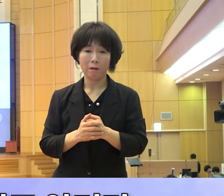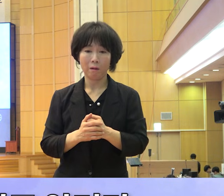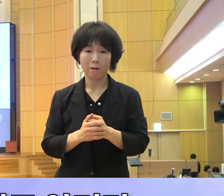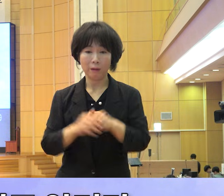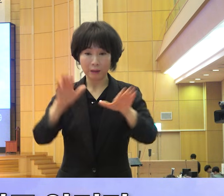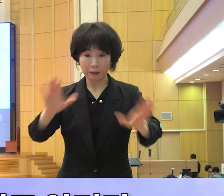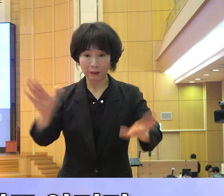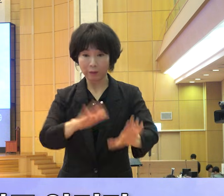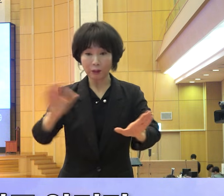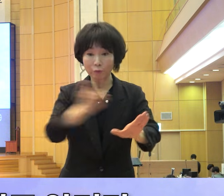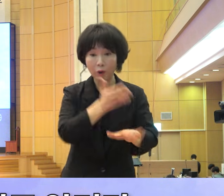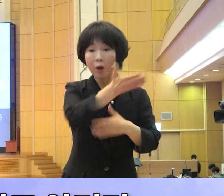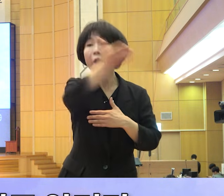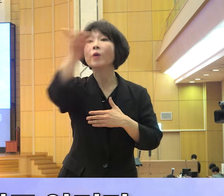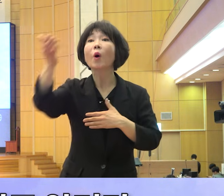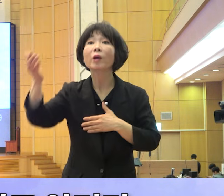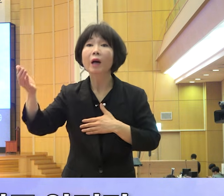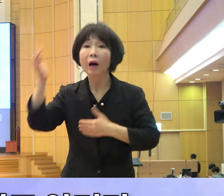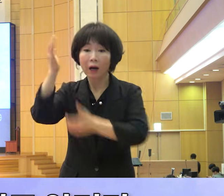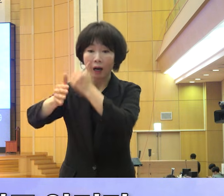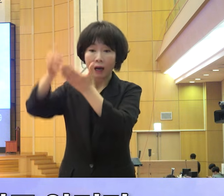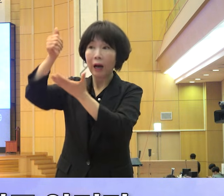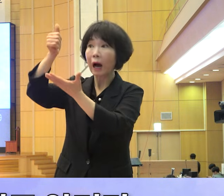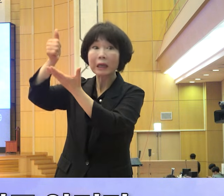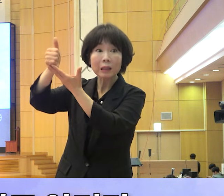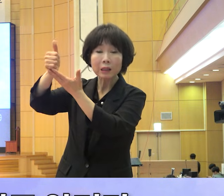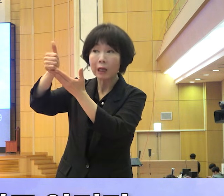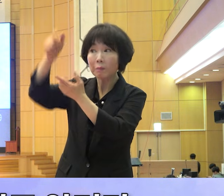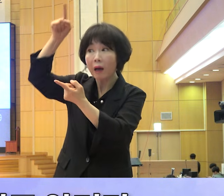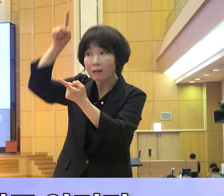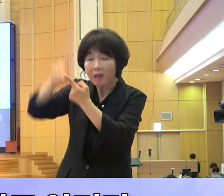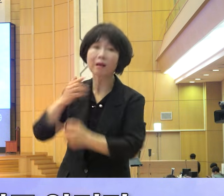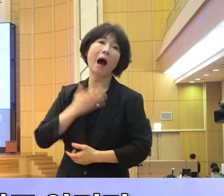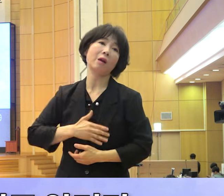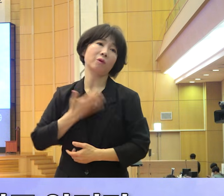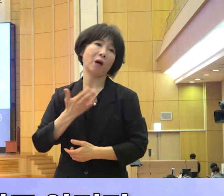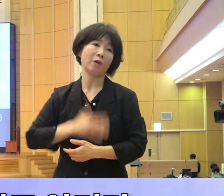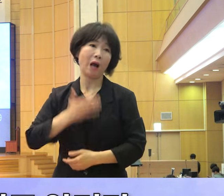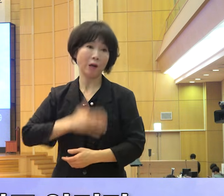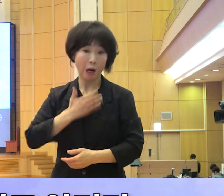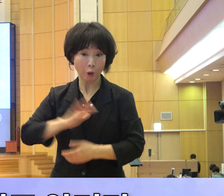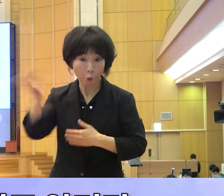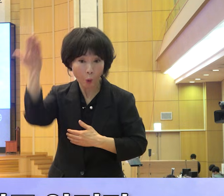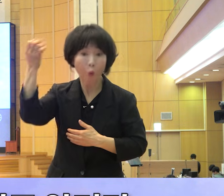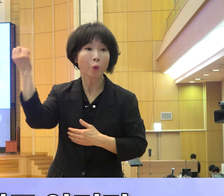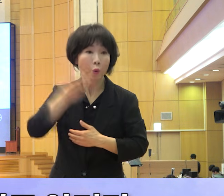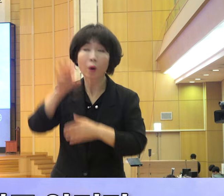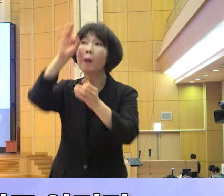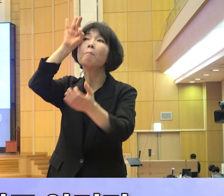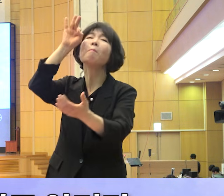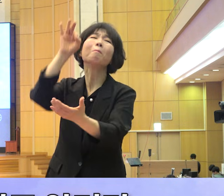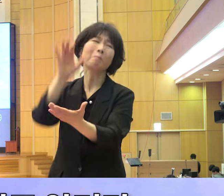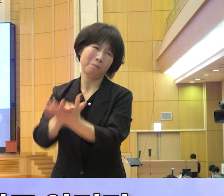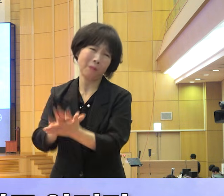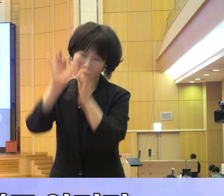알았다면 이제부터는 너희가 그를, 하나님 아버지를 알았고 또